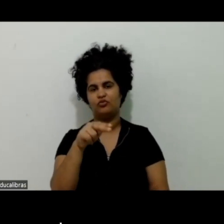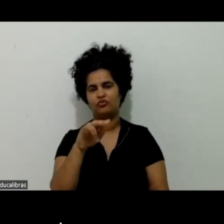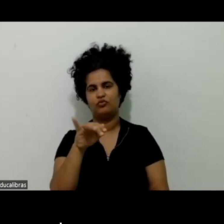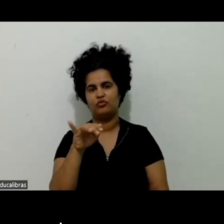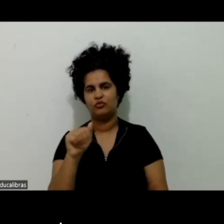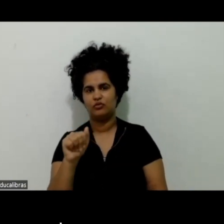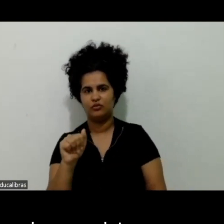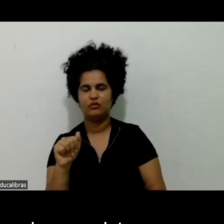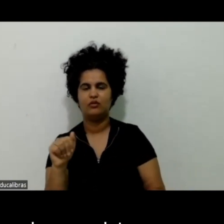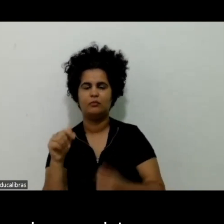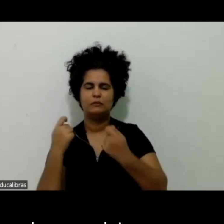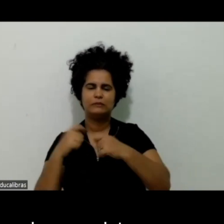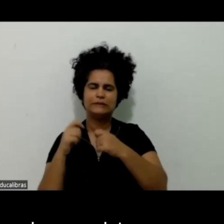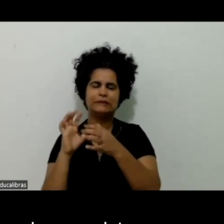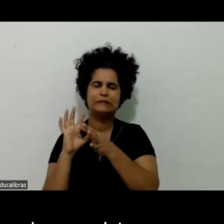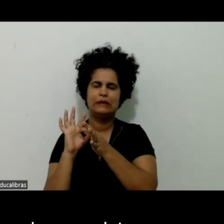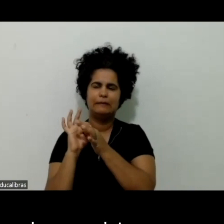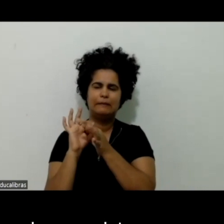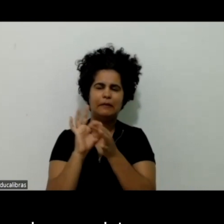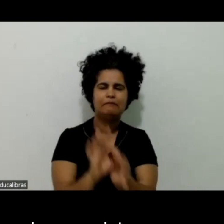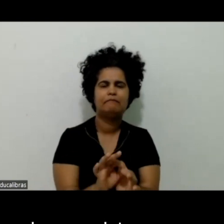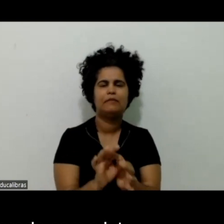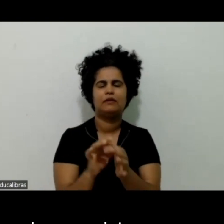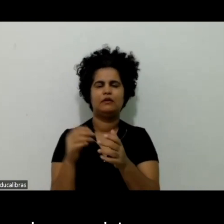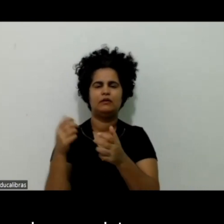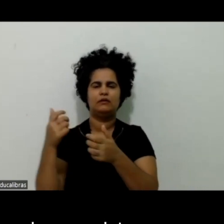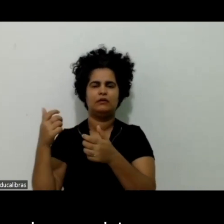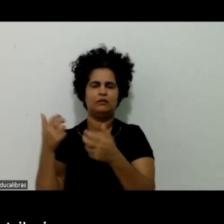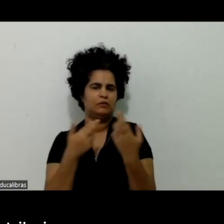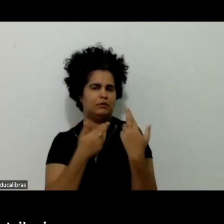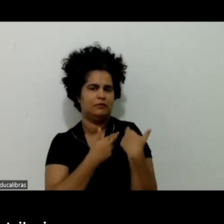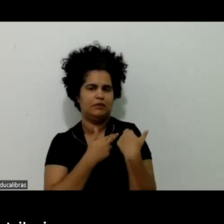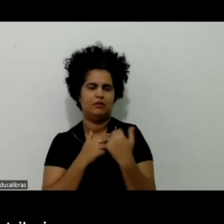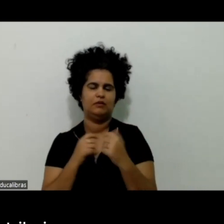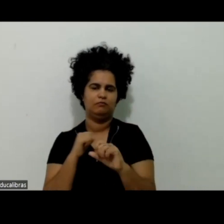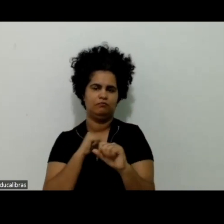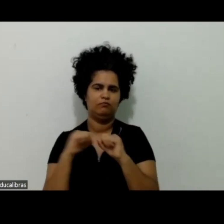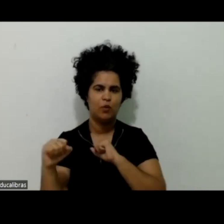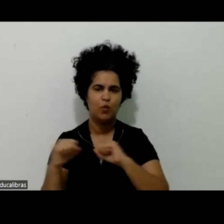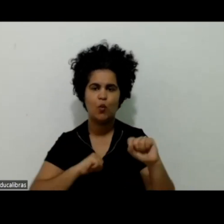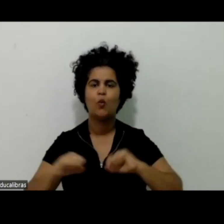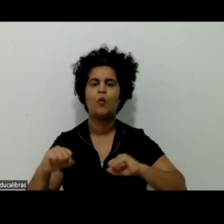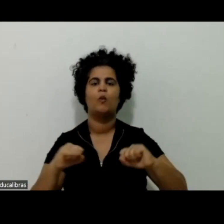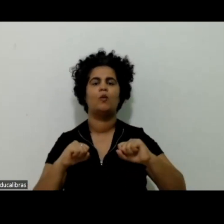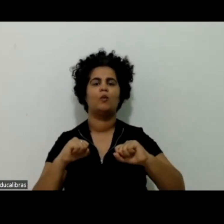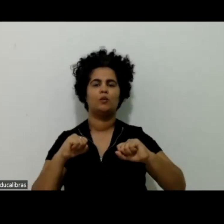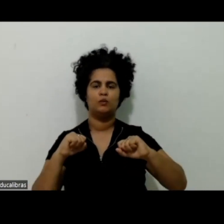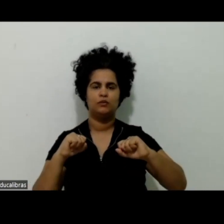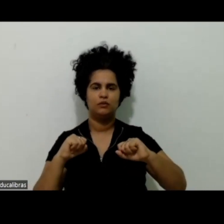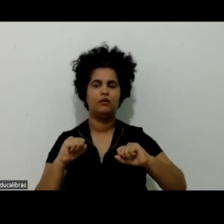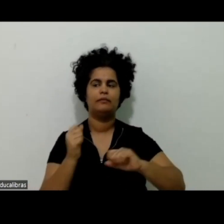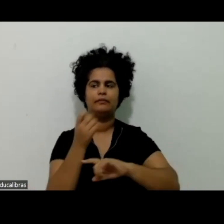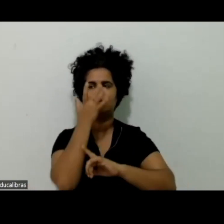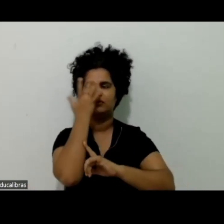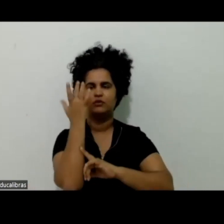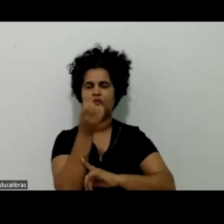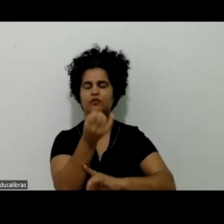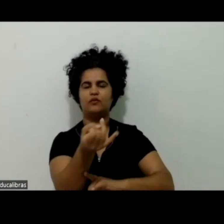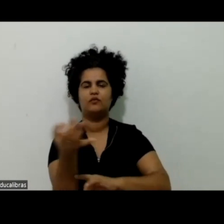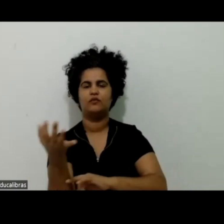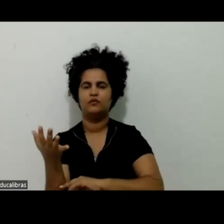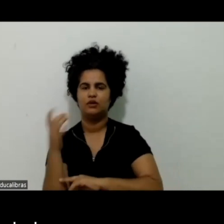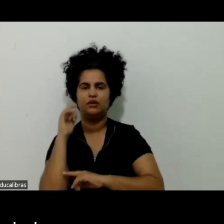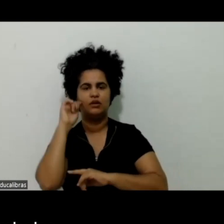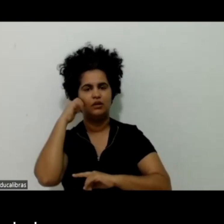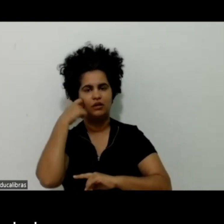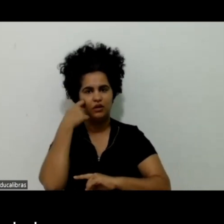intervenção coerente, né, obviamente, aí, compromissada com a luta, a gente pode contribuir, inclusive, para que muitas pessoas, né,